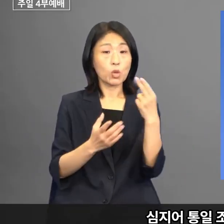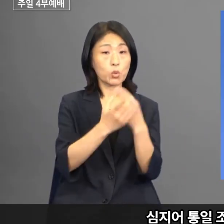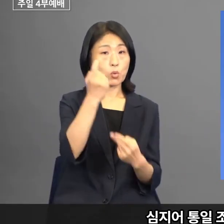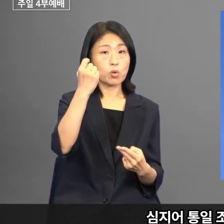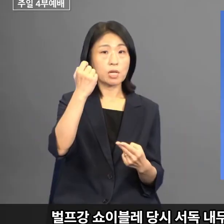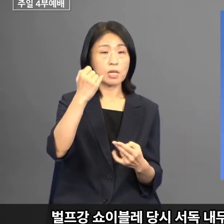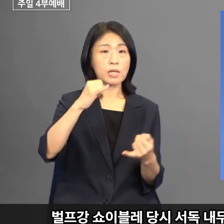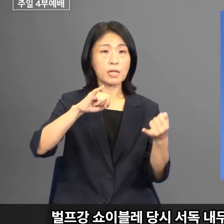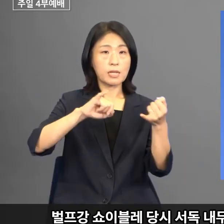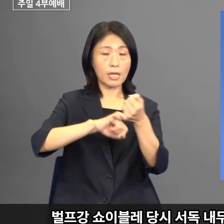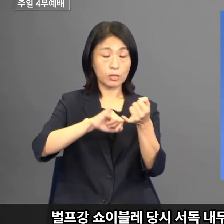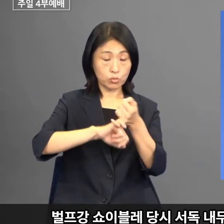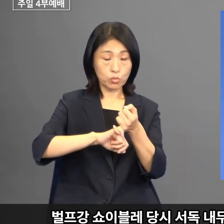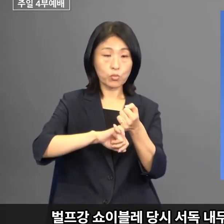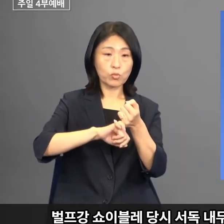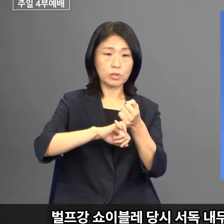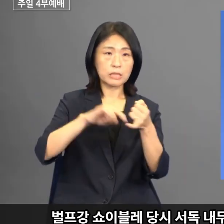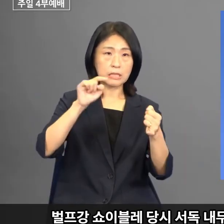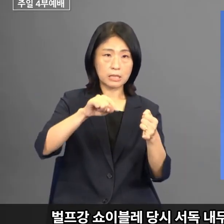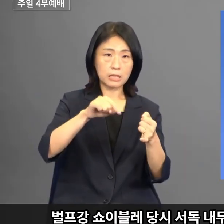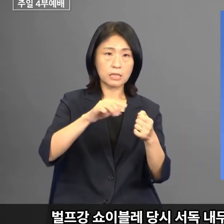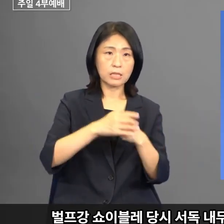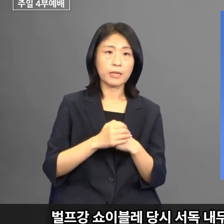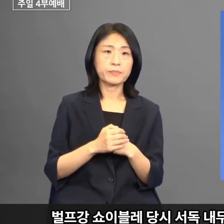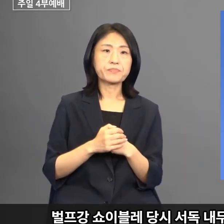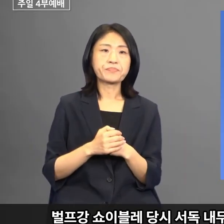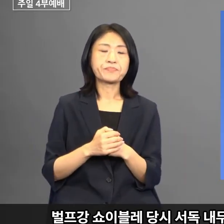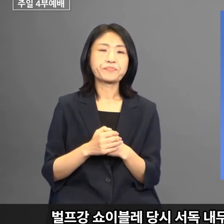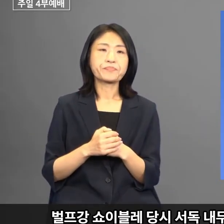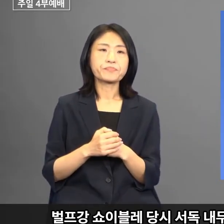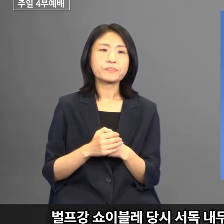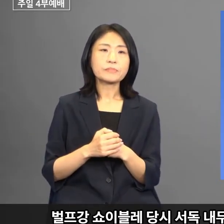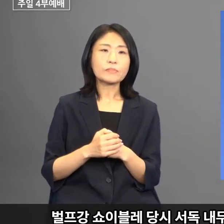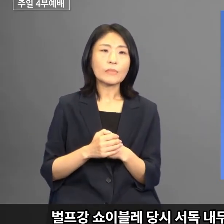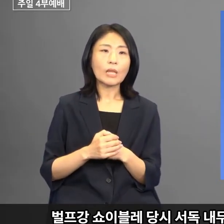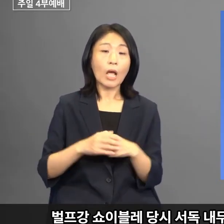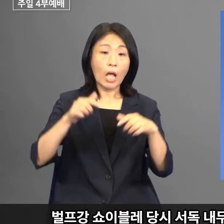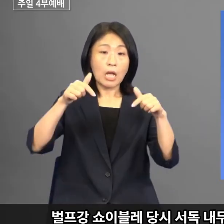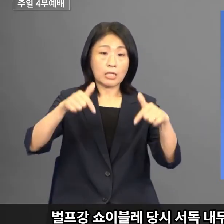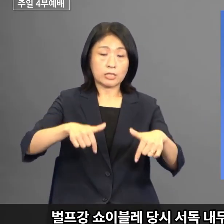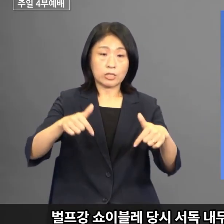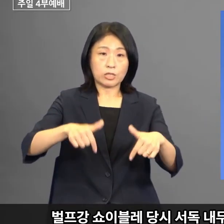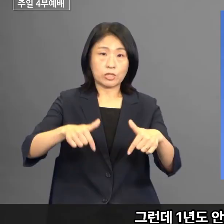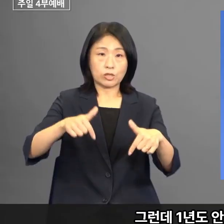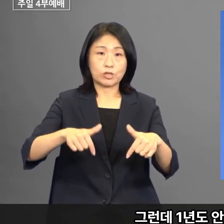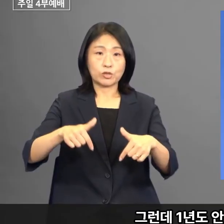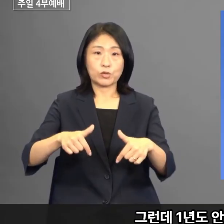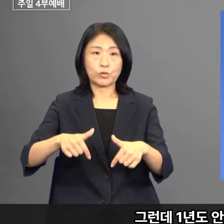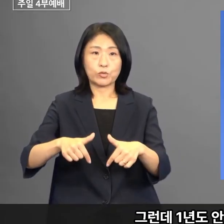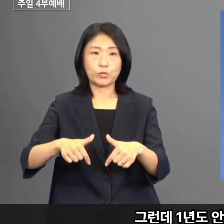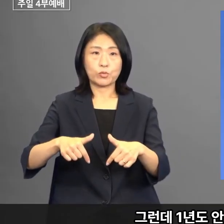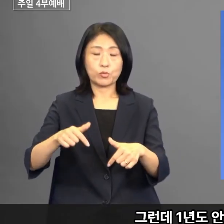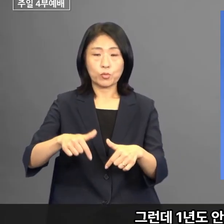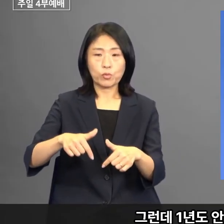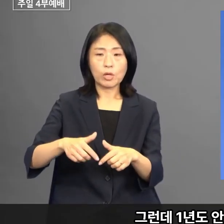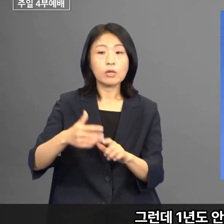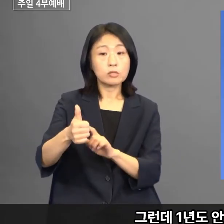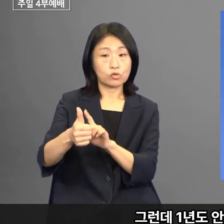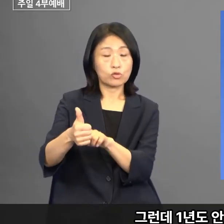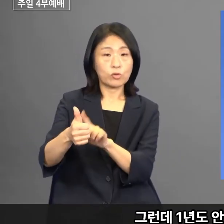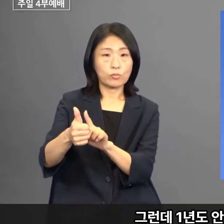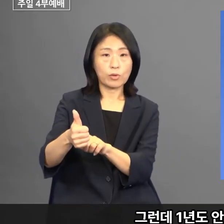통일조약의 주역이었던 볼프강 쇼이블레 당시 서독 내무장관이 빨라야 5년은 걸릴 겁니다. 그런데 1년도 안 돼서